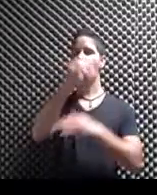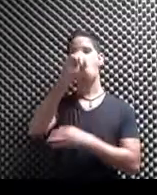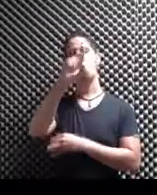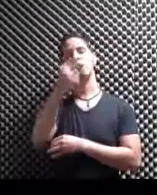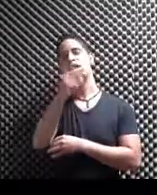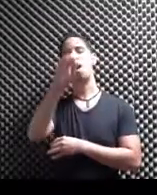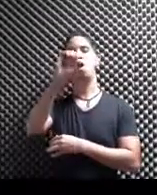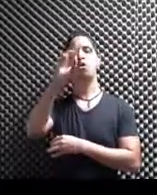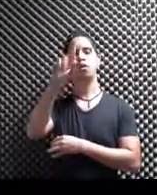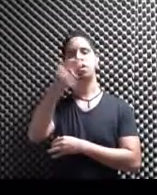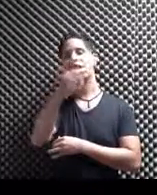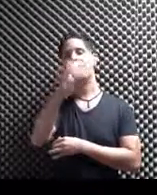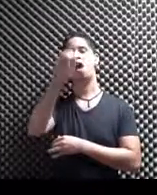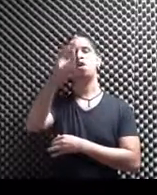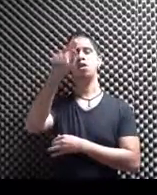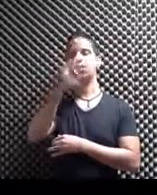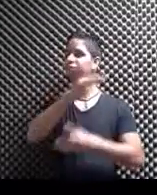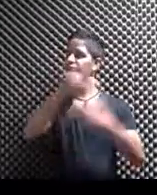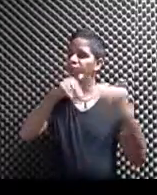.G.